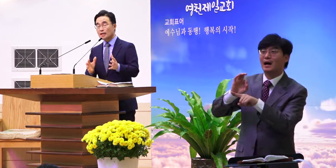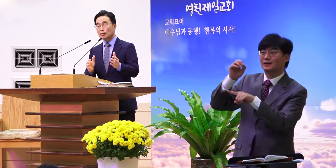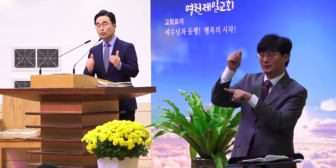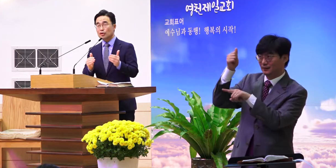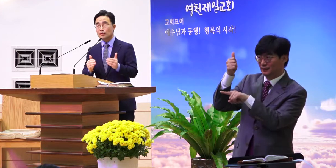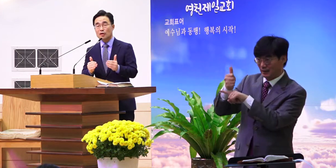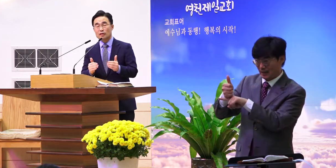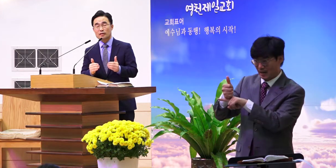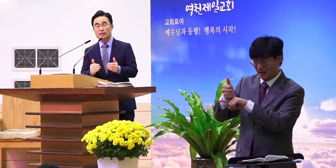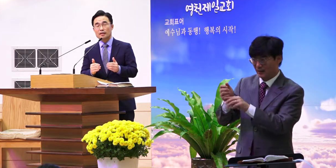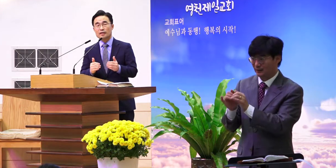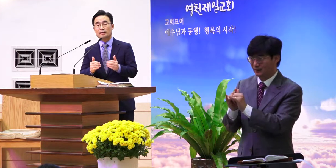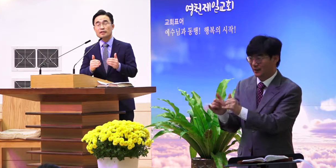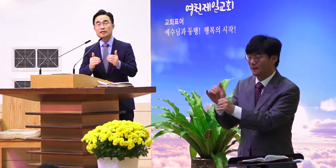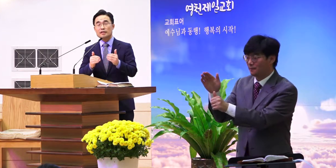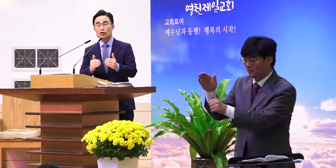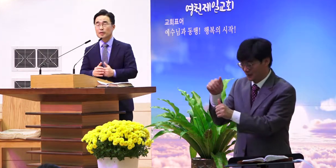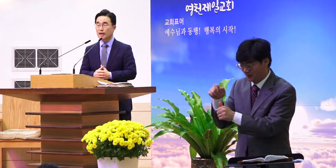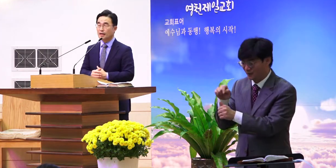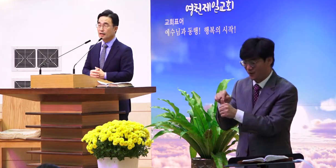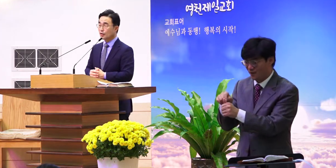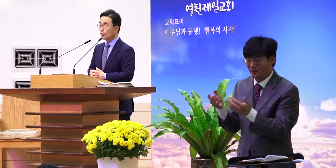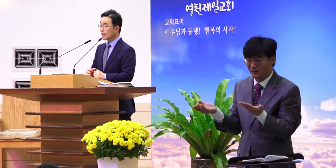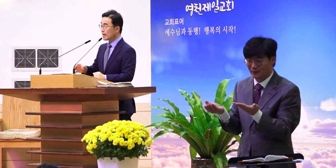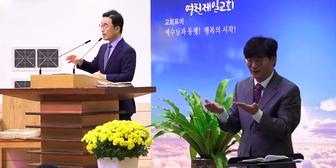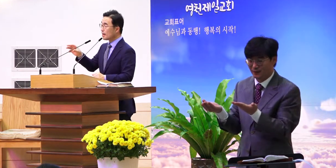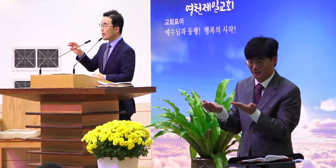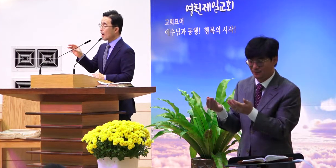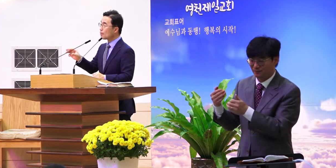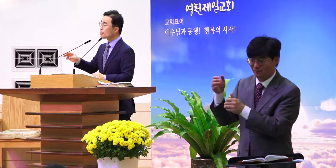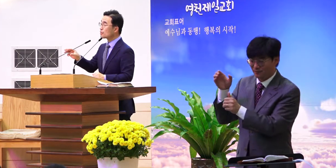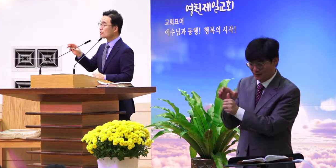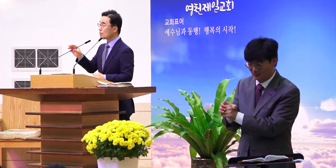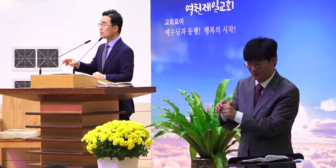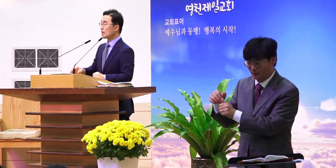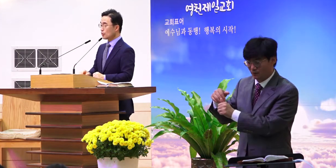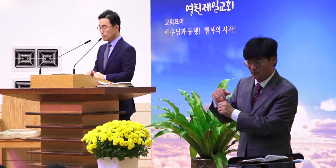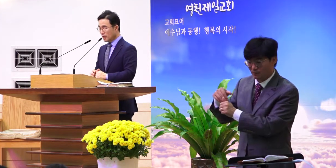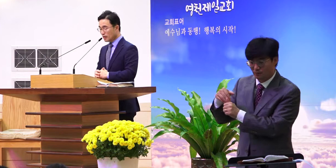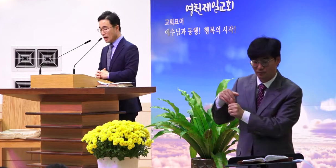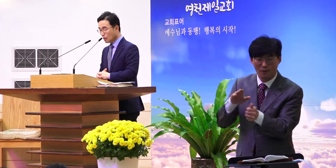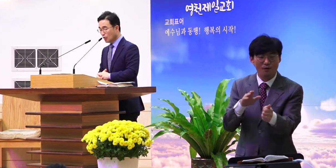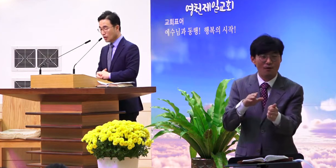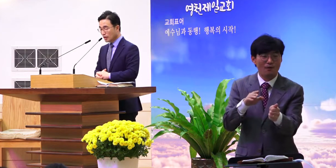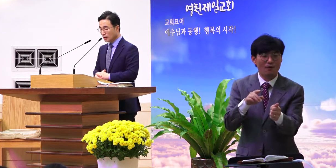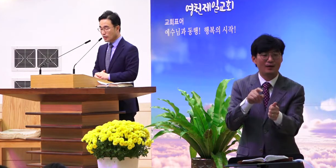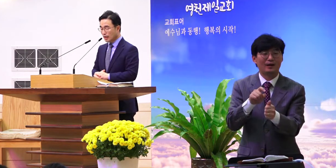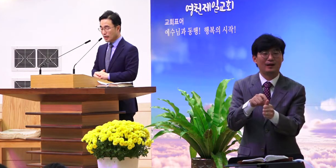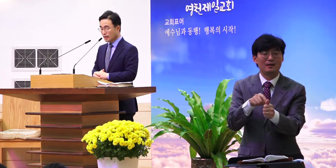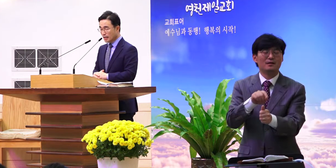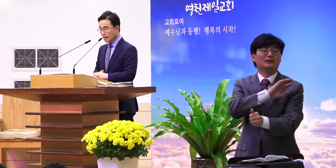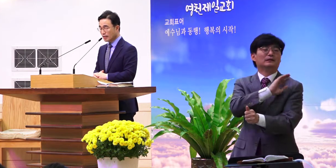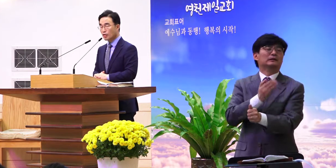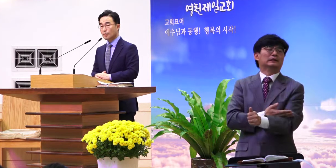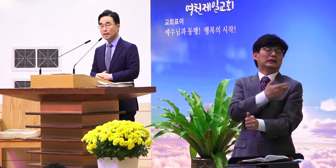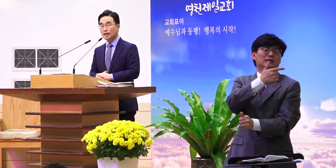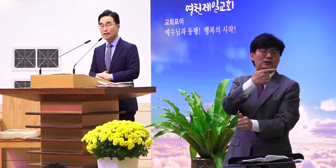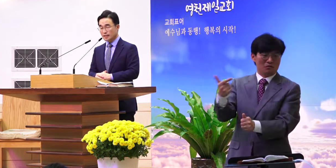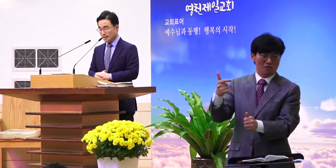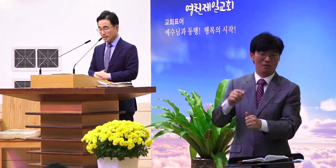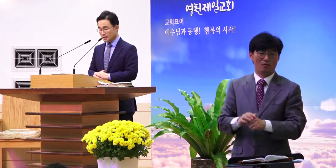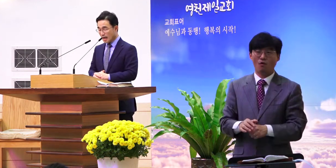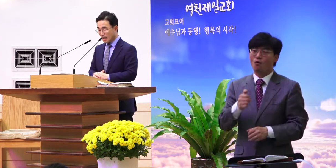적절한 한 사람을 불러서 그를 세웁니다. 그리고 그에게 아포스톨로스라고 임명을 하고 이렇게 이야기했다고